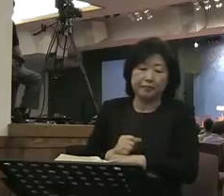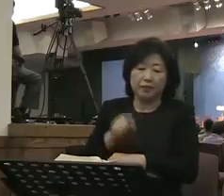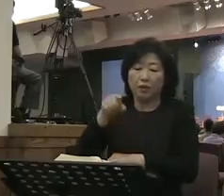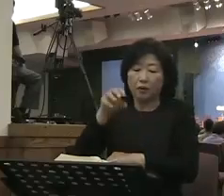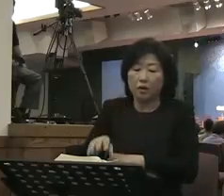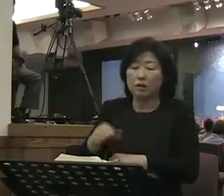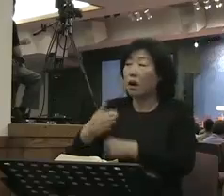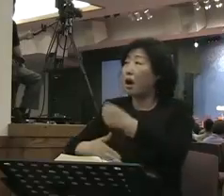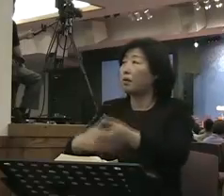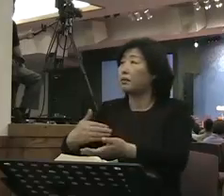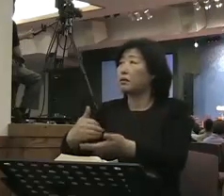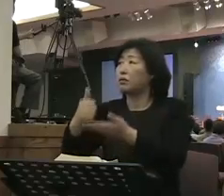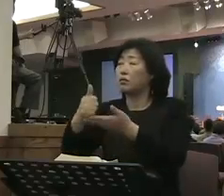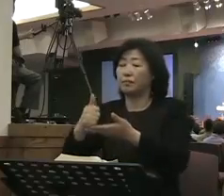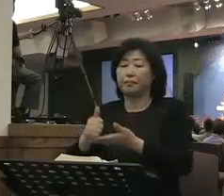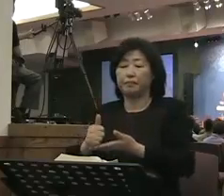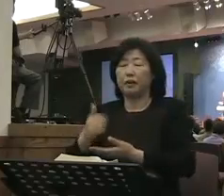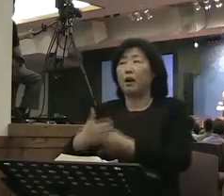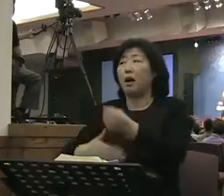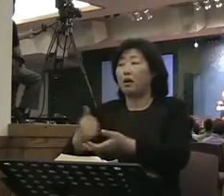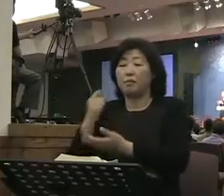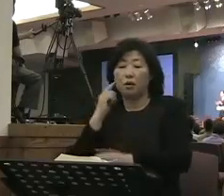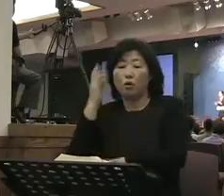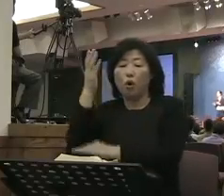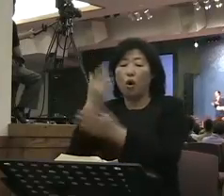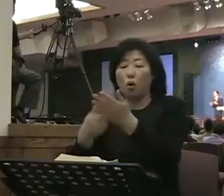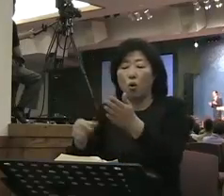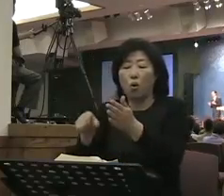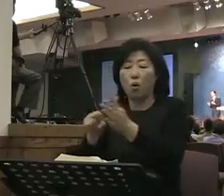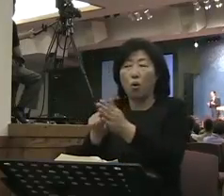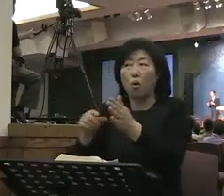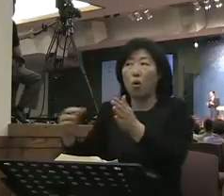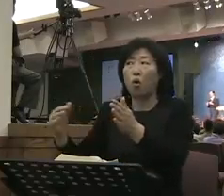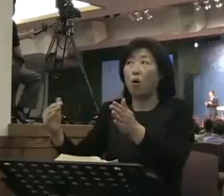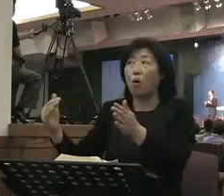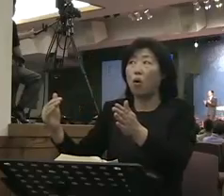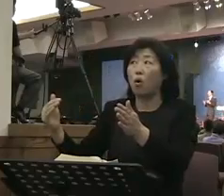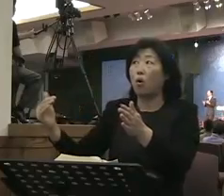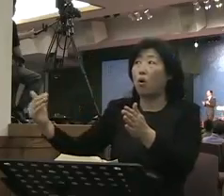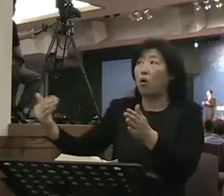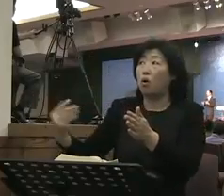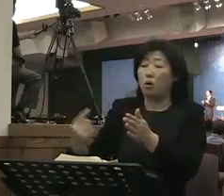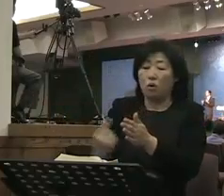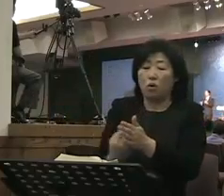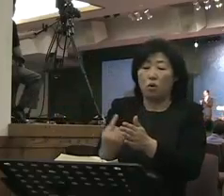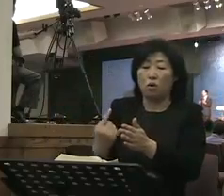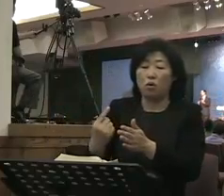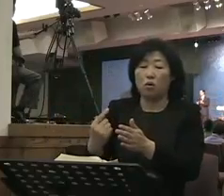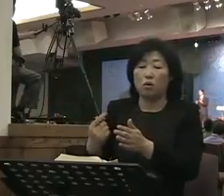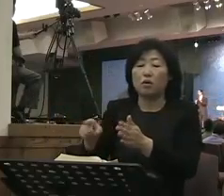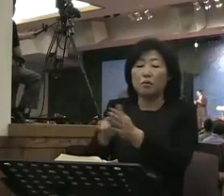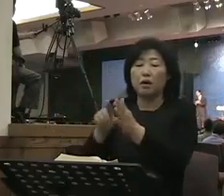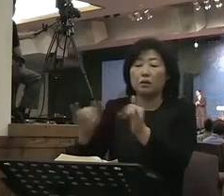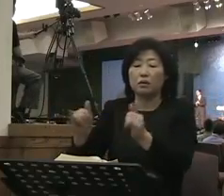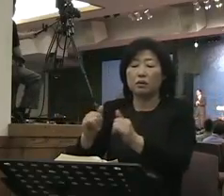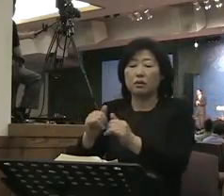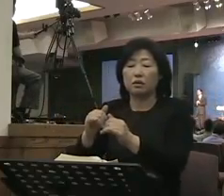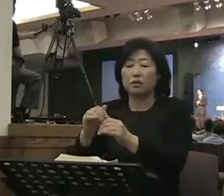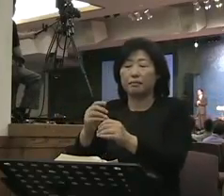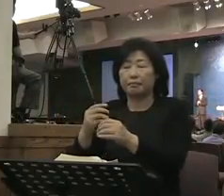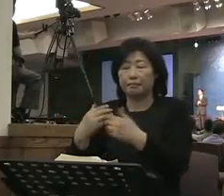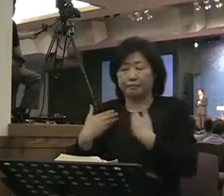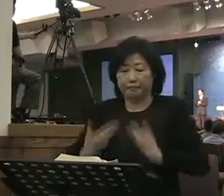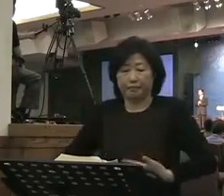여기에서 하나님께서는 하나님의 영광을 침범하고 있는 그 백성들을 가만 놔두시지 않는